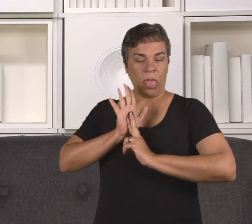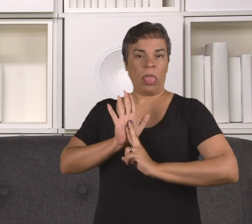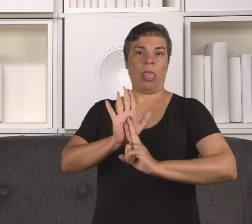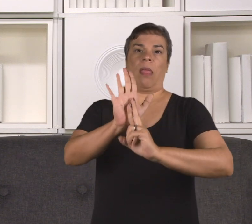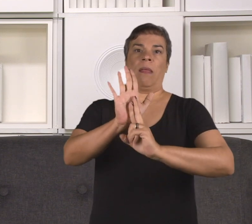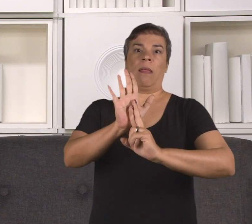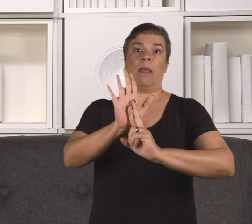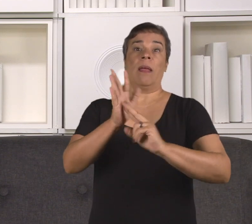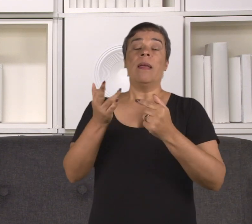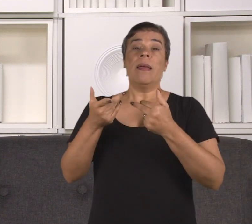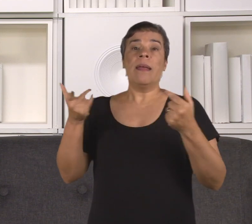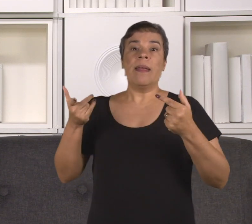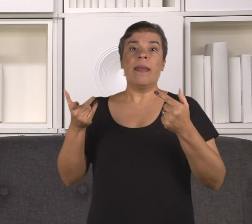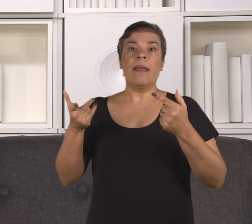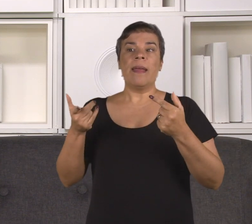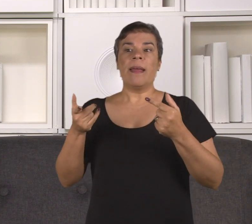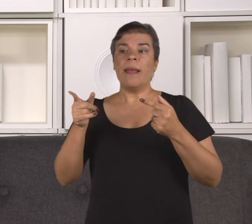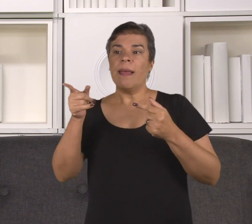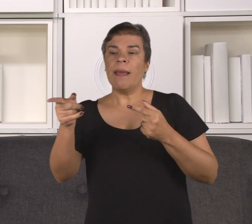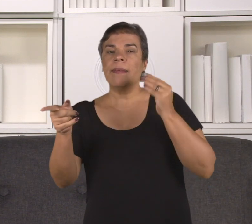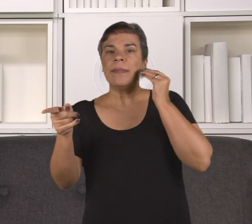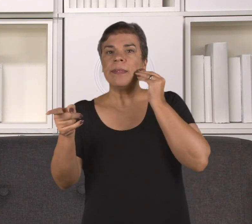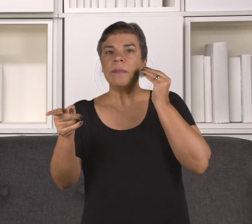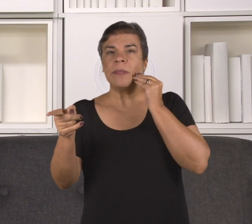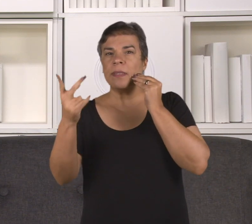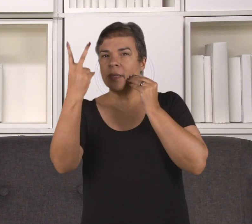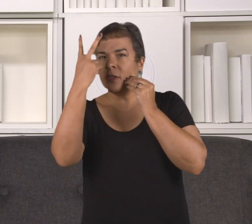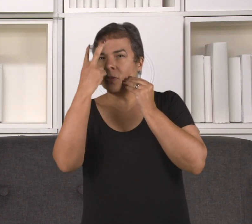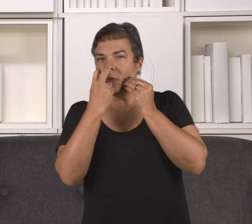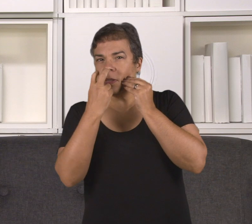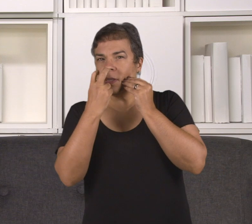Essa experiência desse cego de nascença